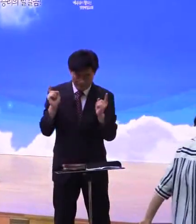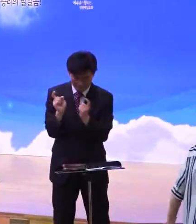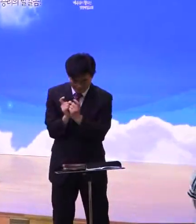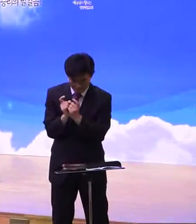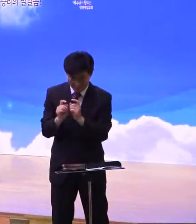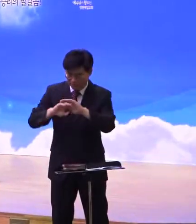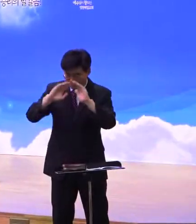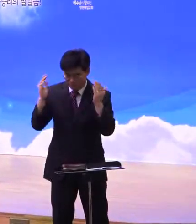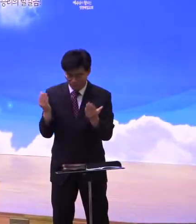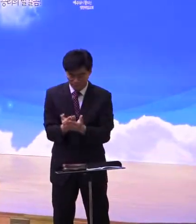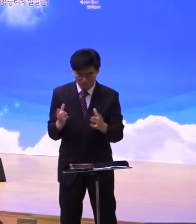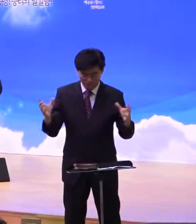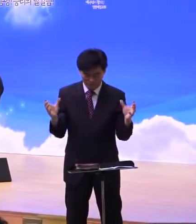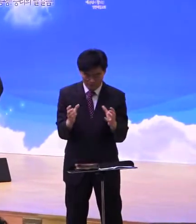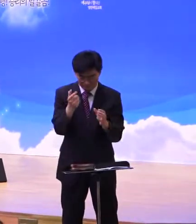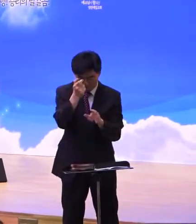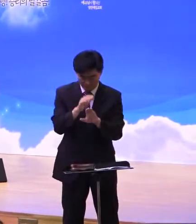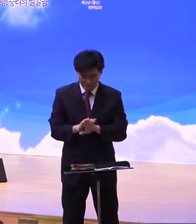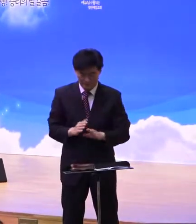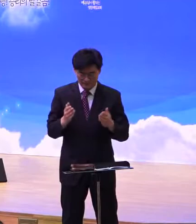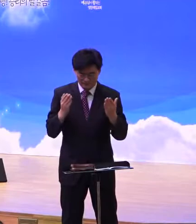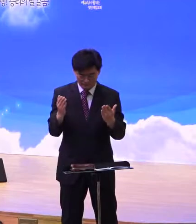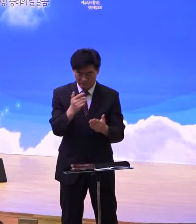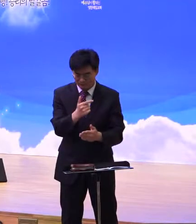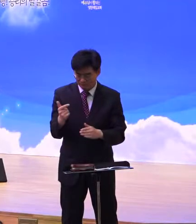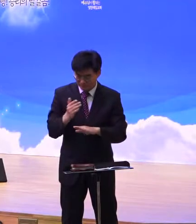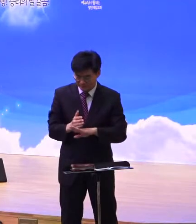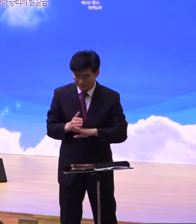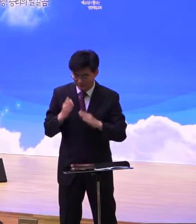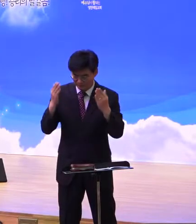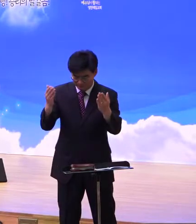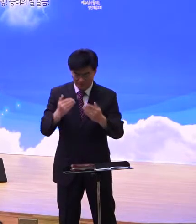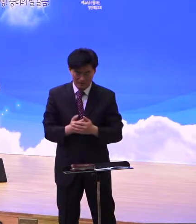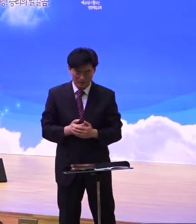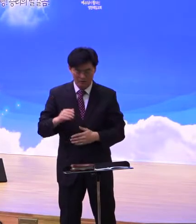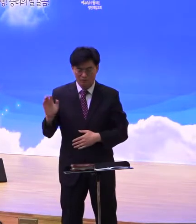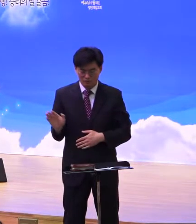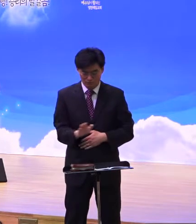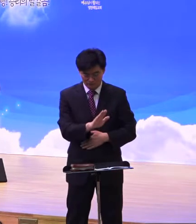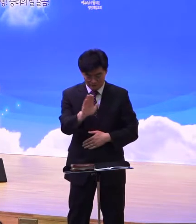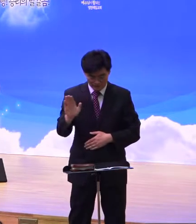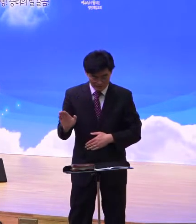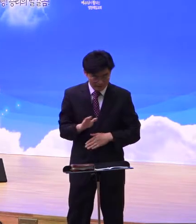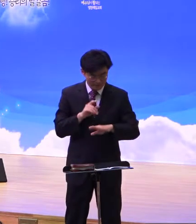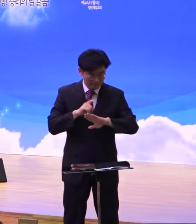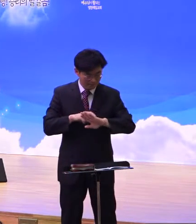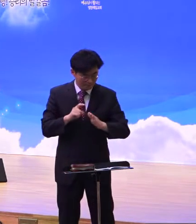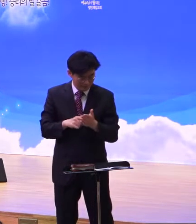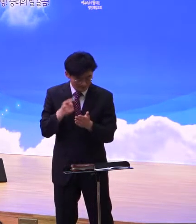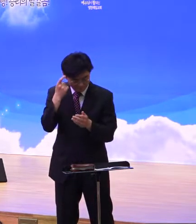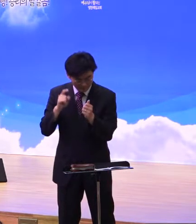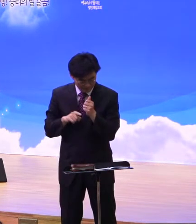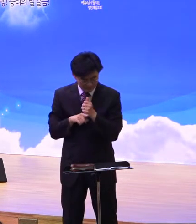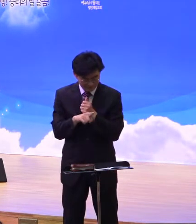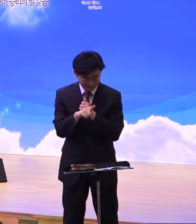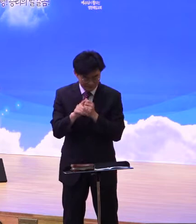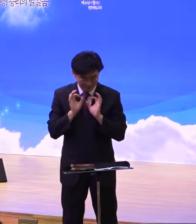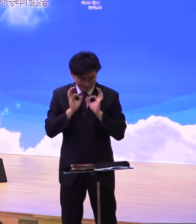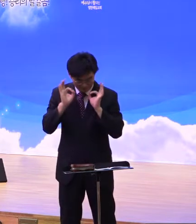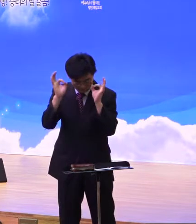수 있게 하여 주심을 감사드립니다. 저희들이 이 시간 마음과 뜻과 정성을